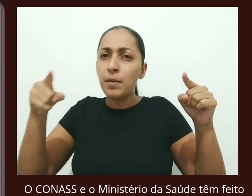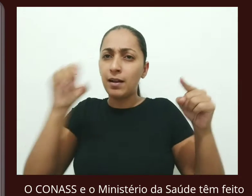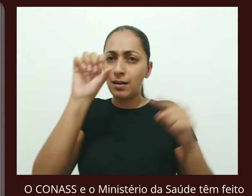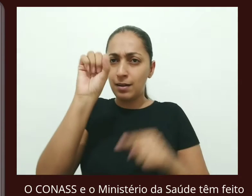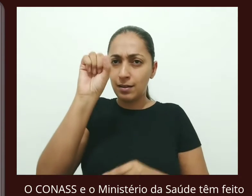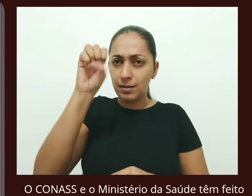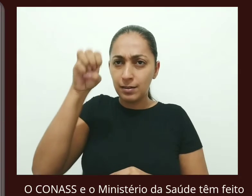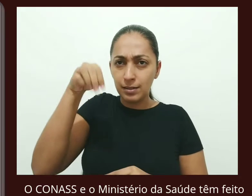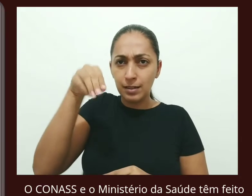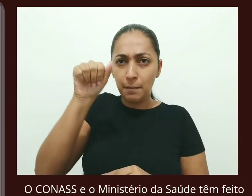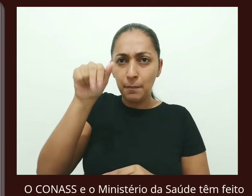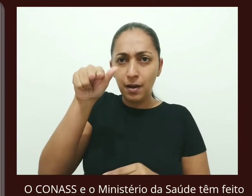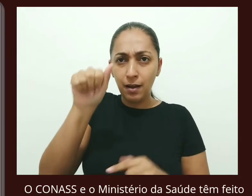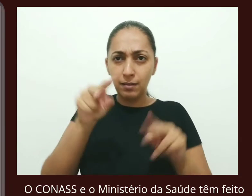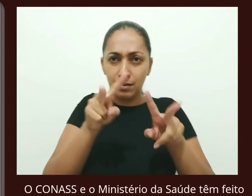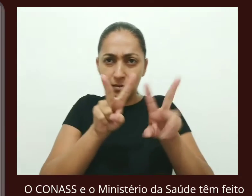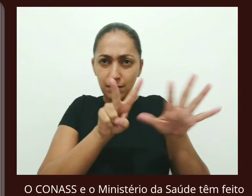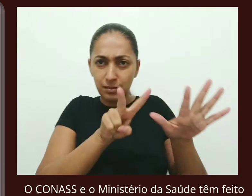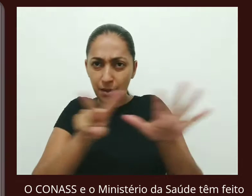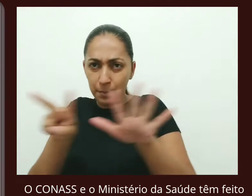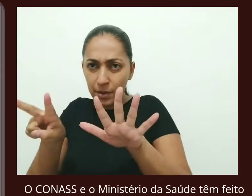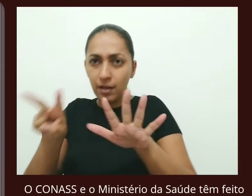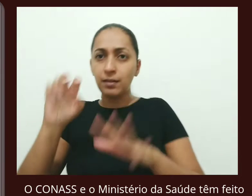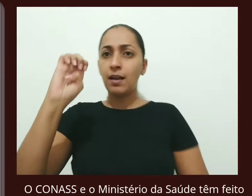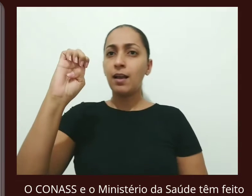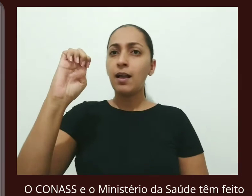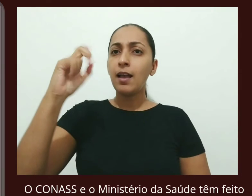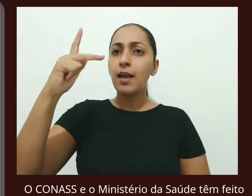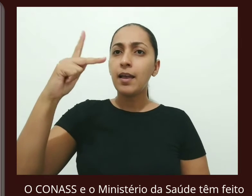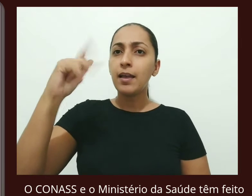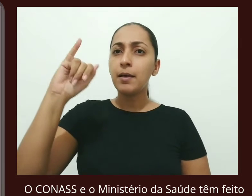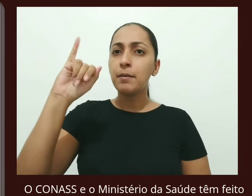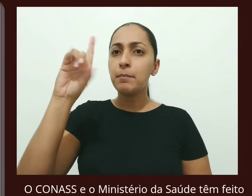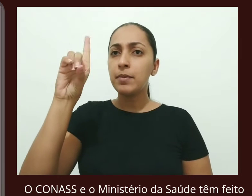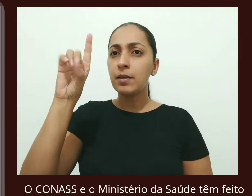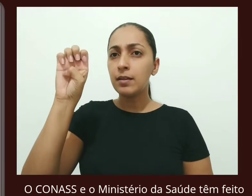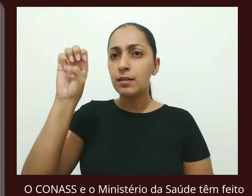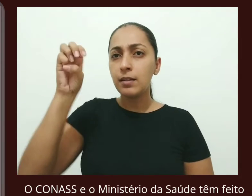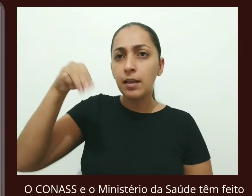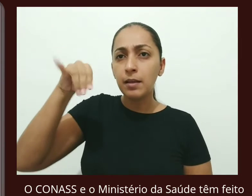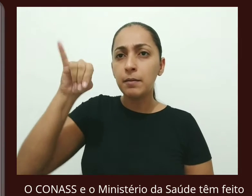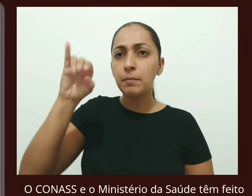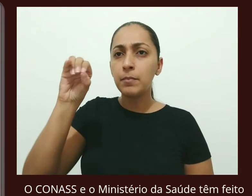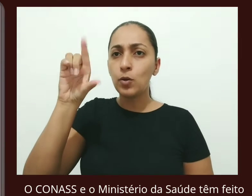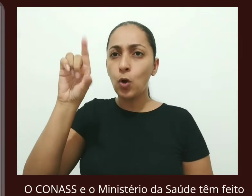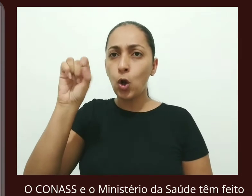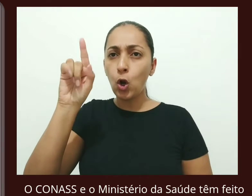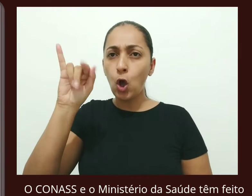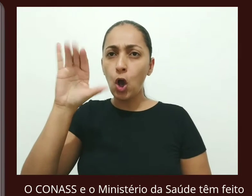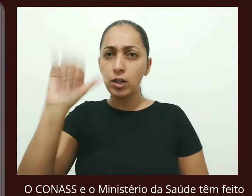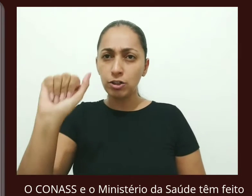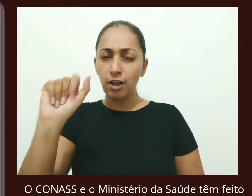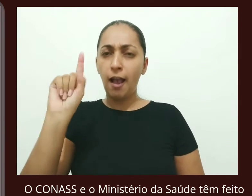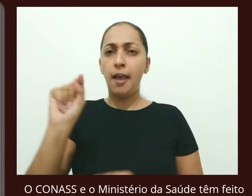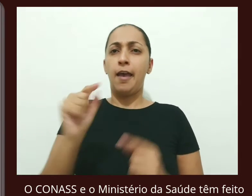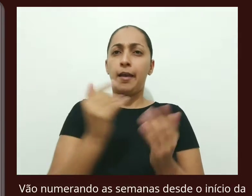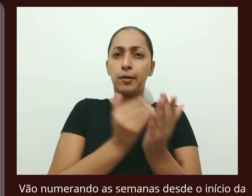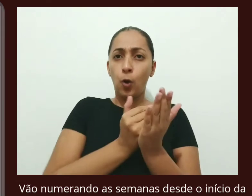do coronavírus por semanas, chamadas de semanas epidemiológicas.